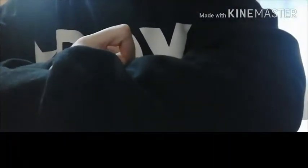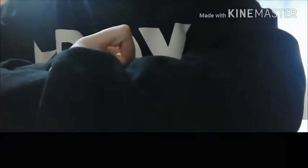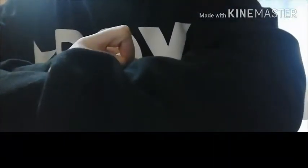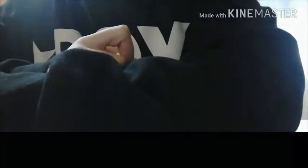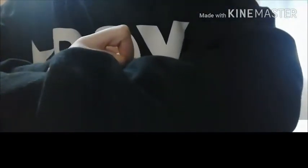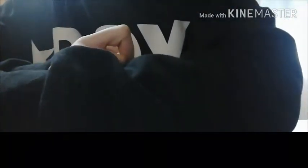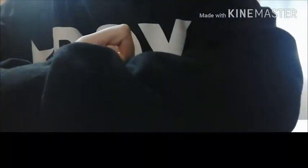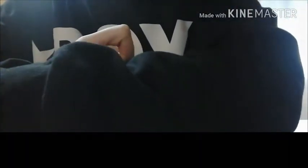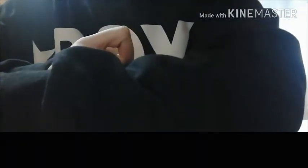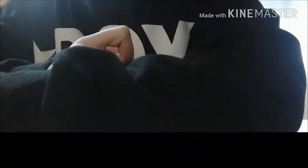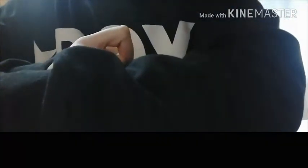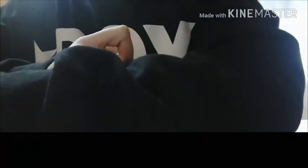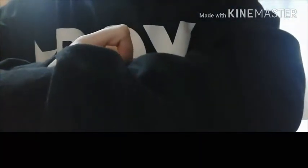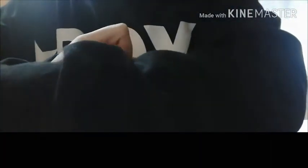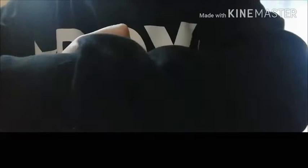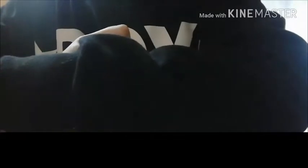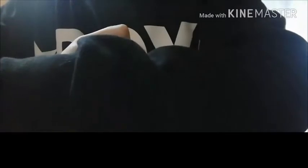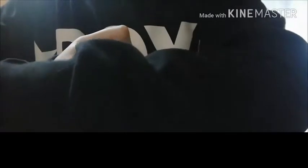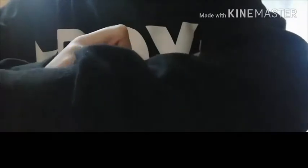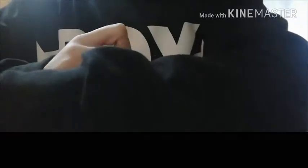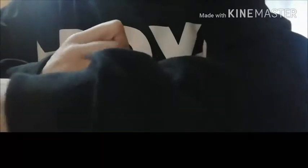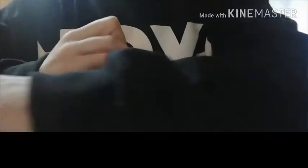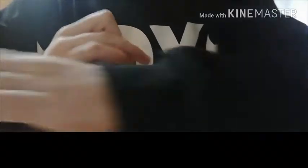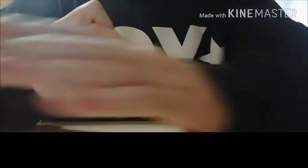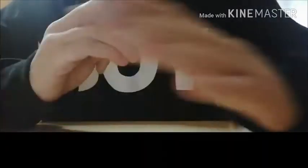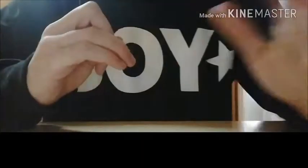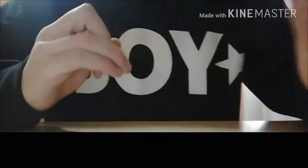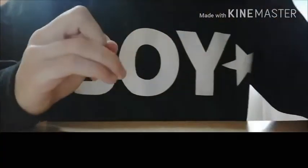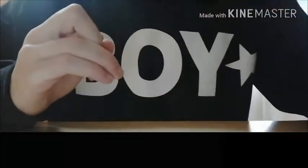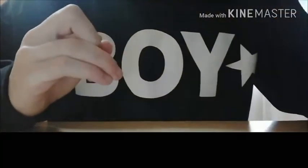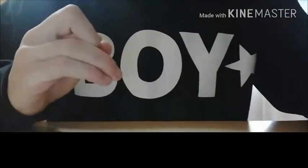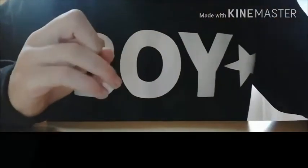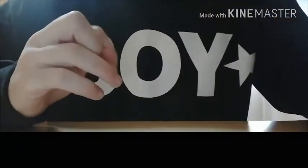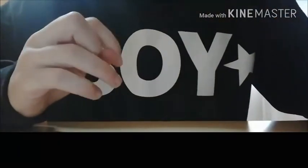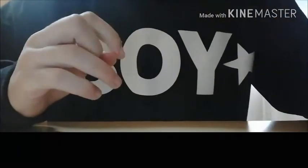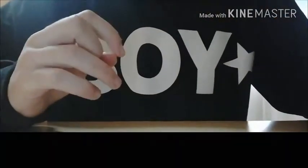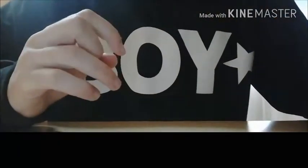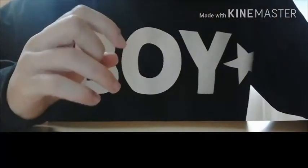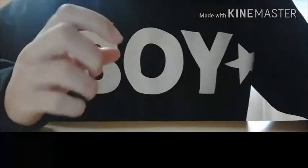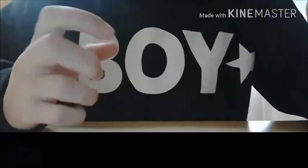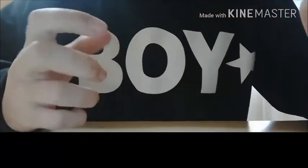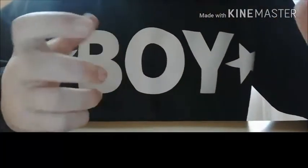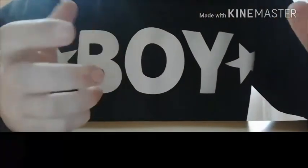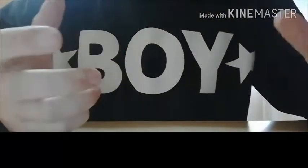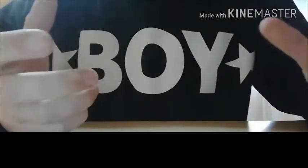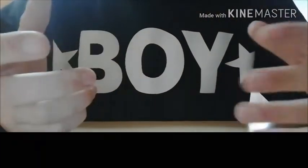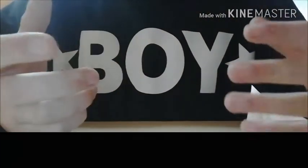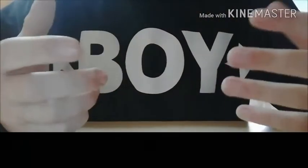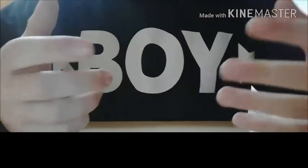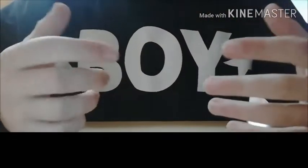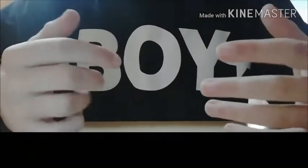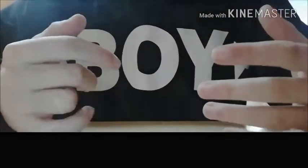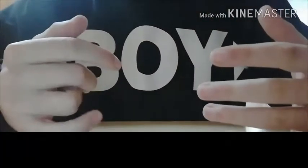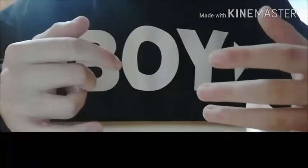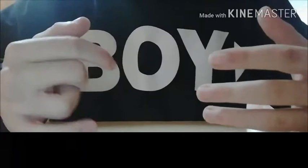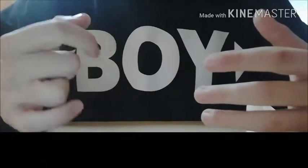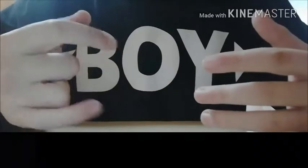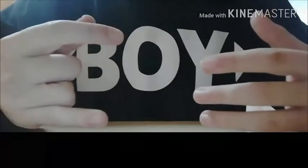è un evento che non avviene ci saranno i cosiddetti conflitti